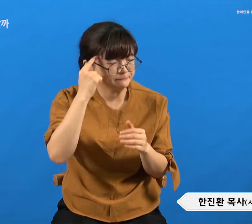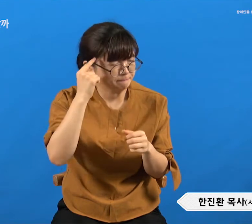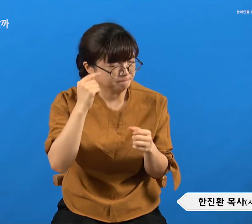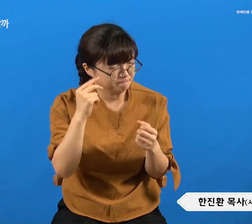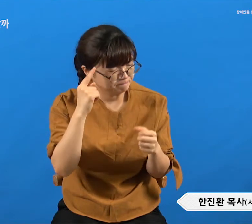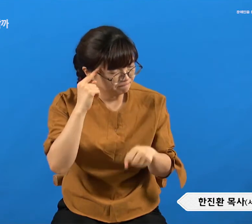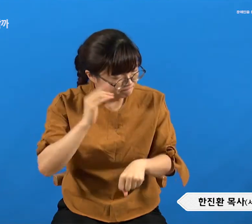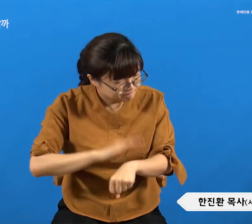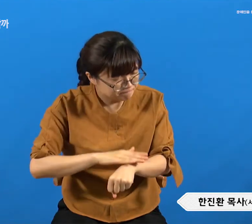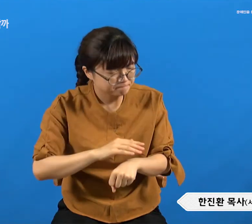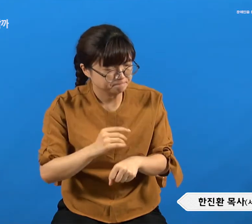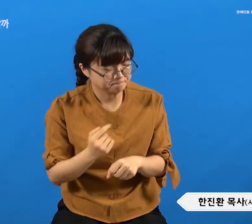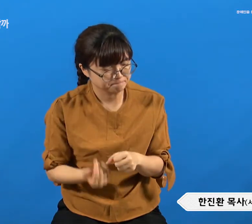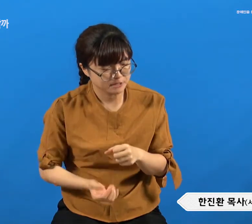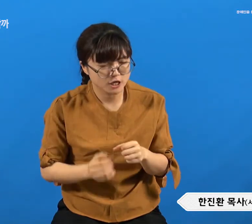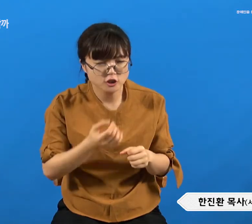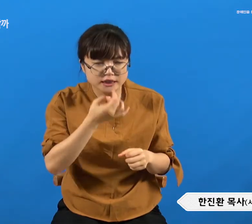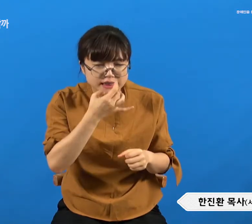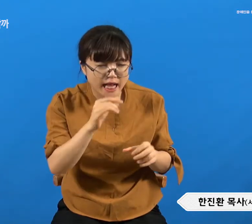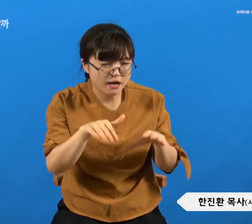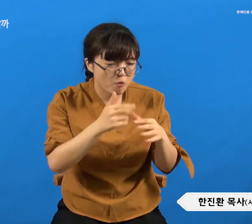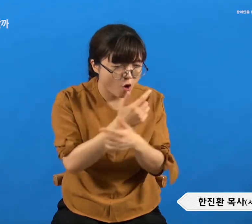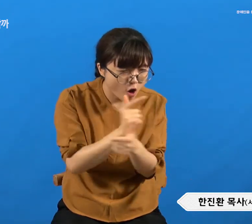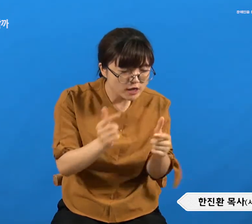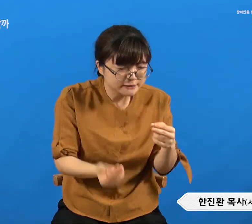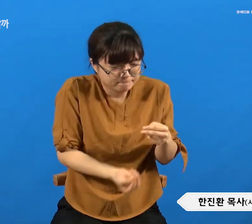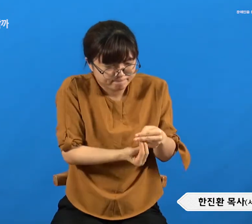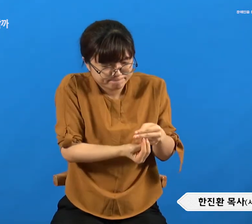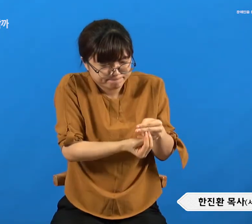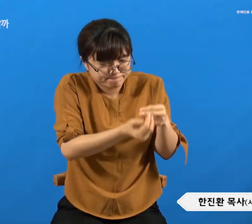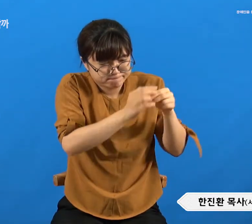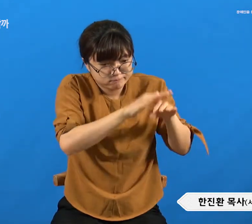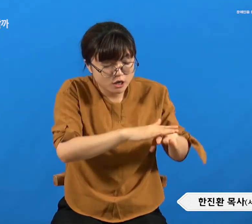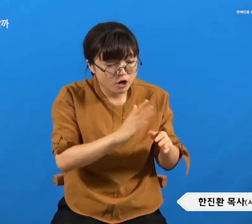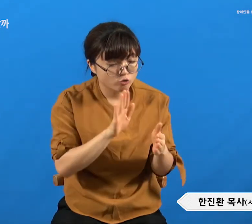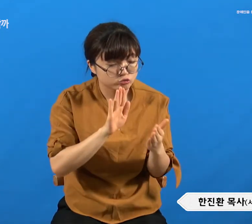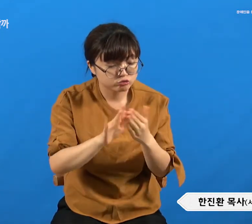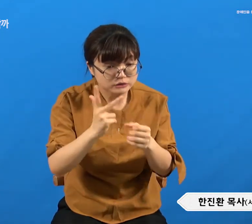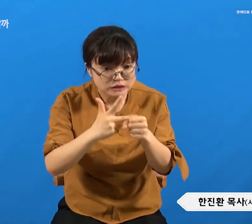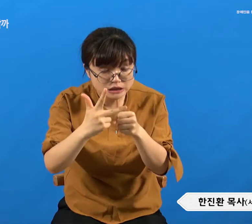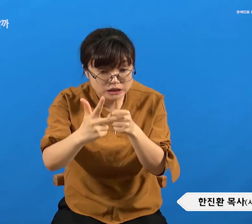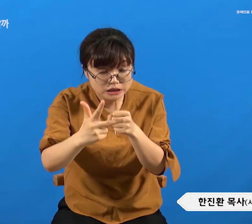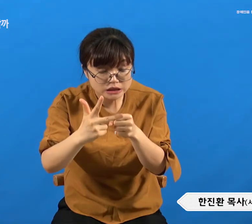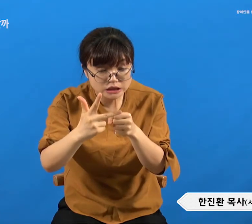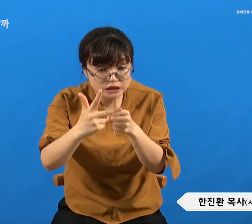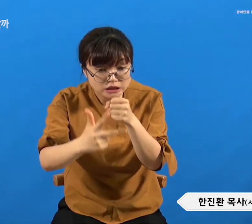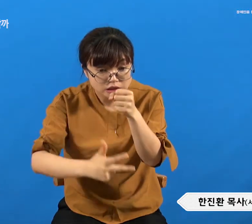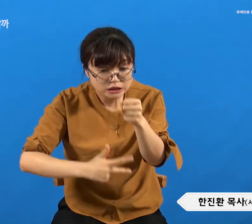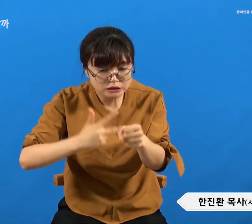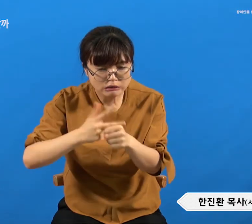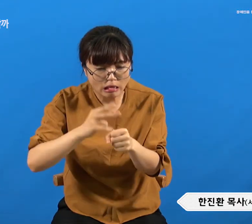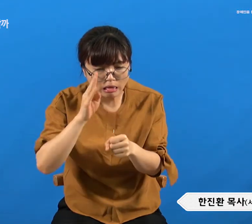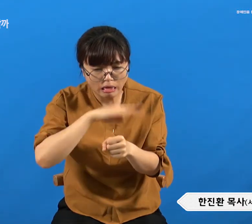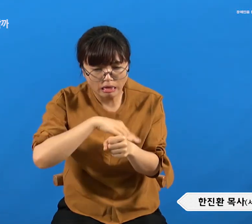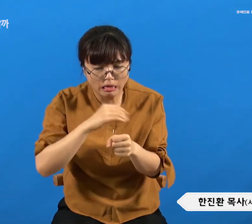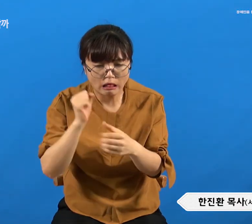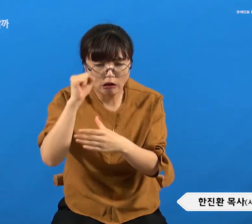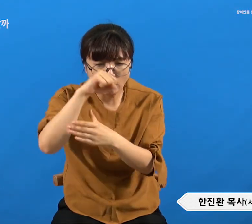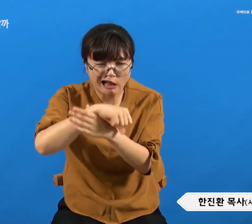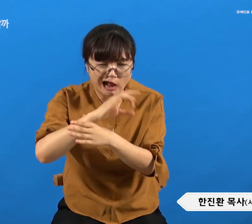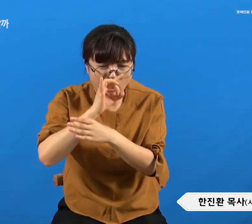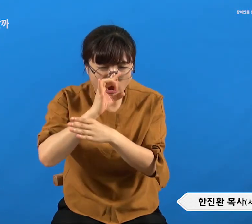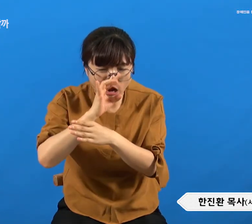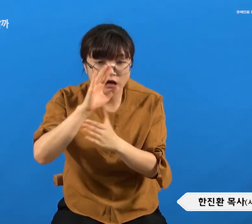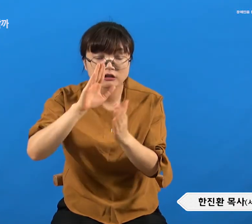대로 많은 곡식을 비축을 했습니다. 뒤이어서 7년 대흉년이 닥쳤을 때에